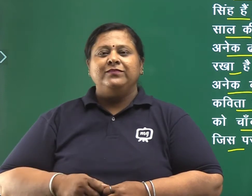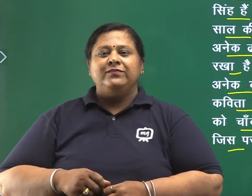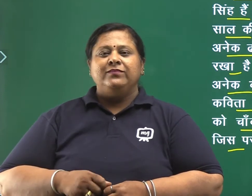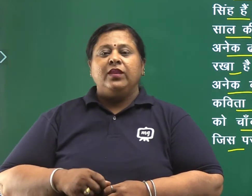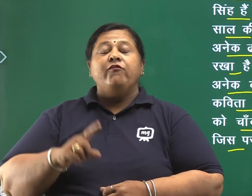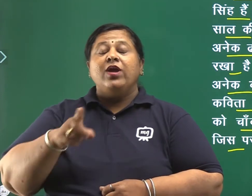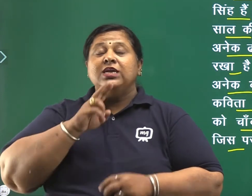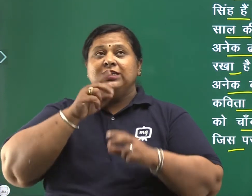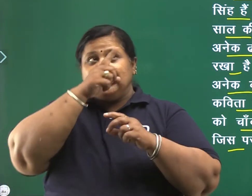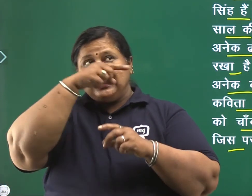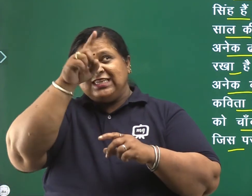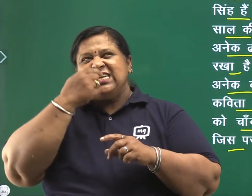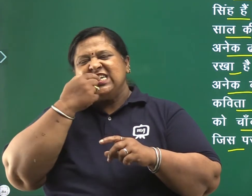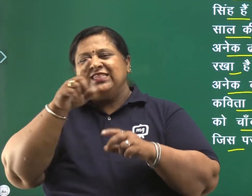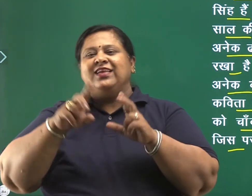वह चांद से